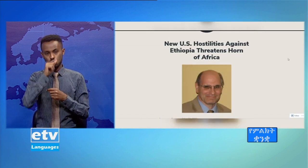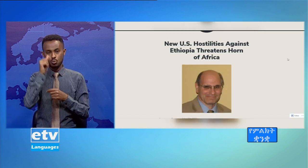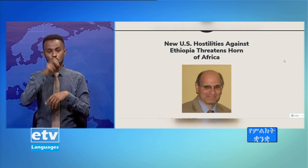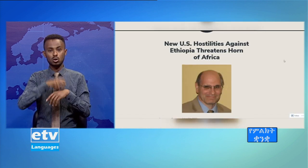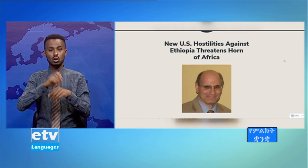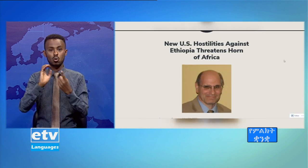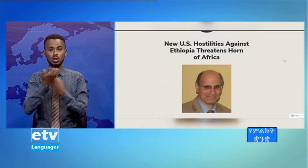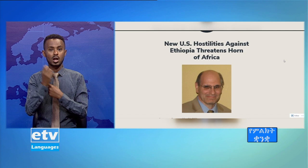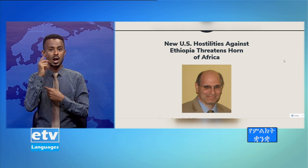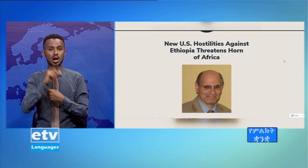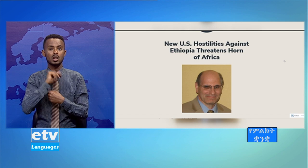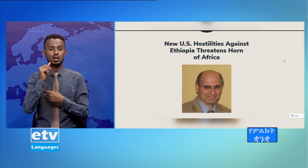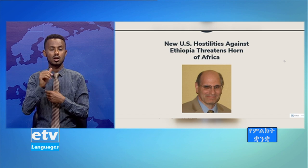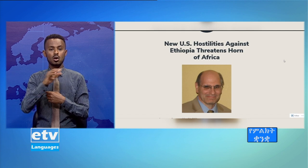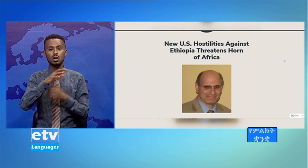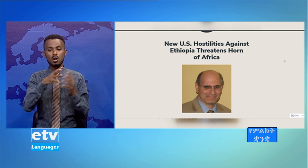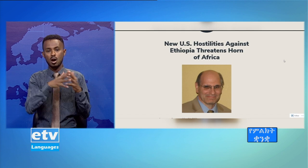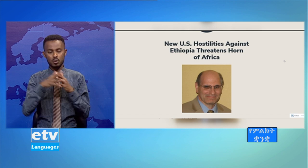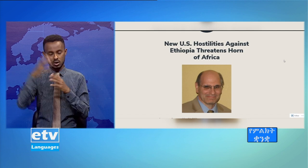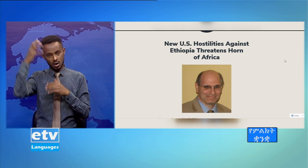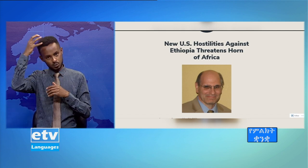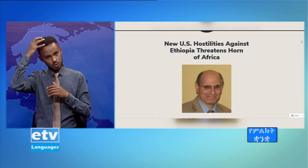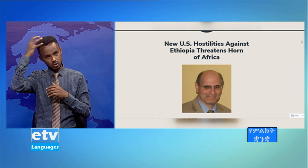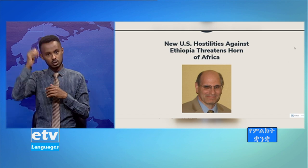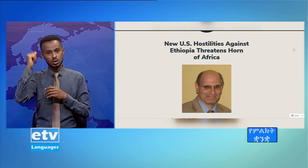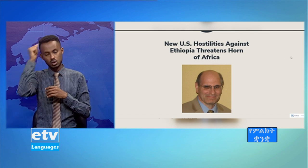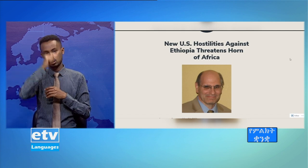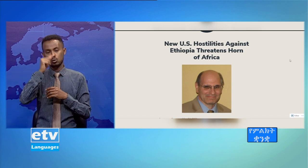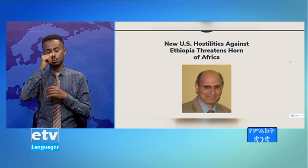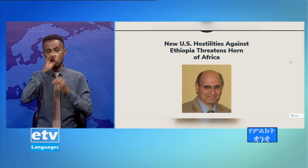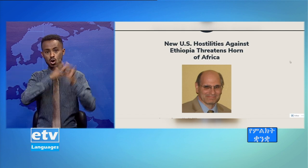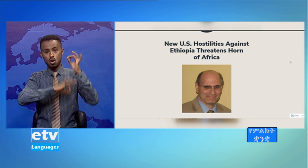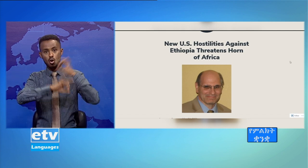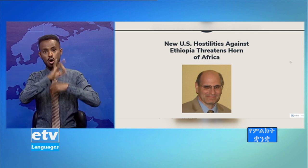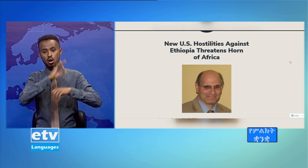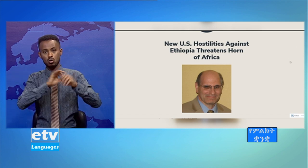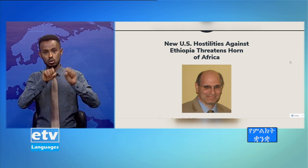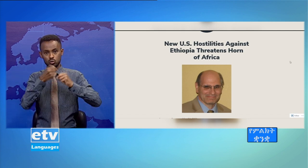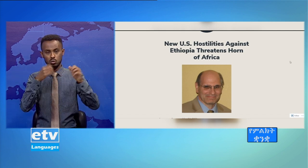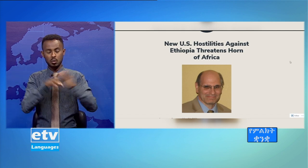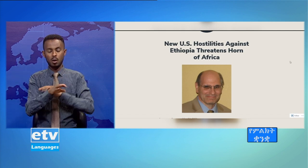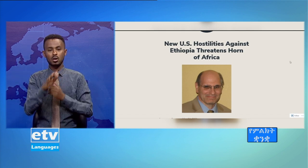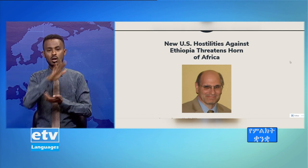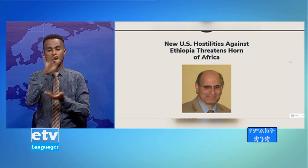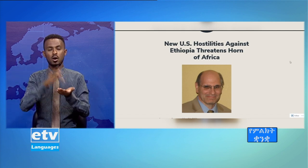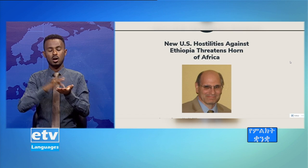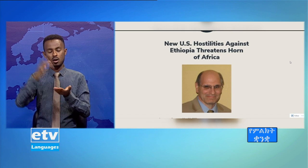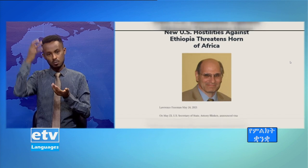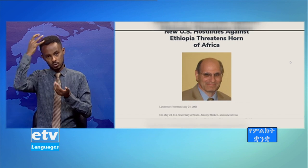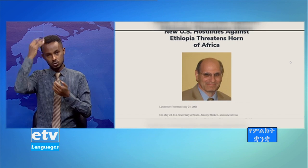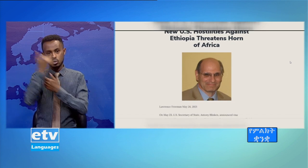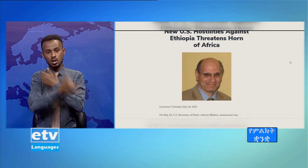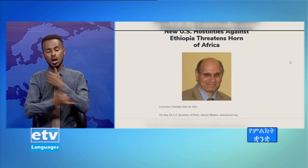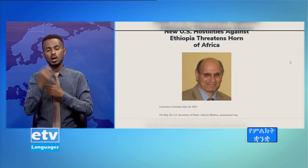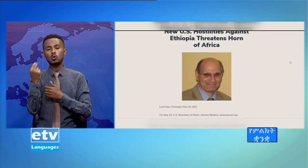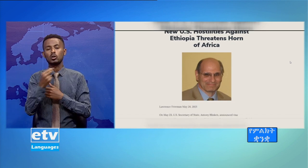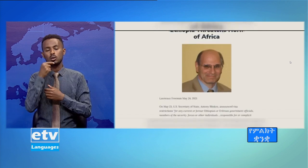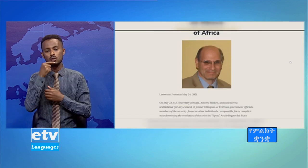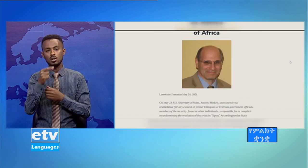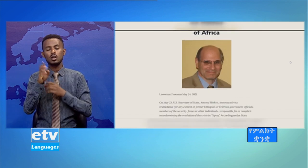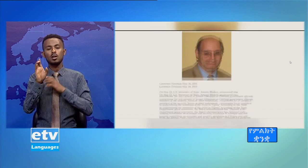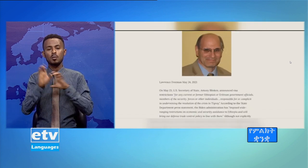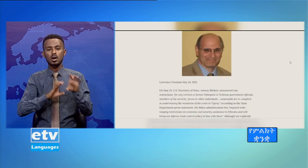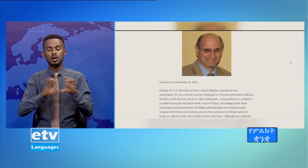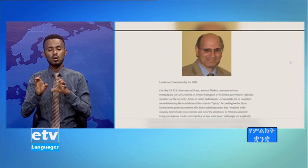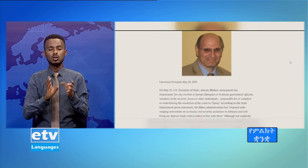ወቅታዊ ሁኔታ ያልተረዳው የአሜሪካ መንግስት የኢትዮጵያ ሉዓላዊነት ጥሶ በመግባት የማዕከላዊ መንግስቱን ለሀገሩ ጥቅም ሲል